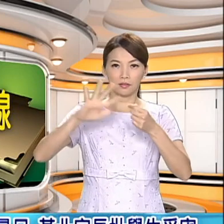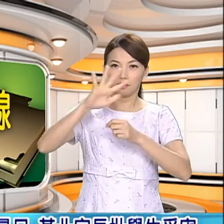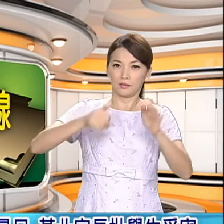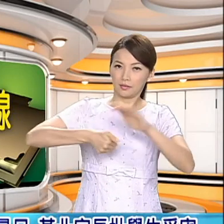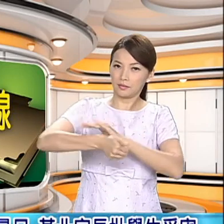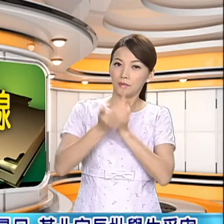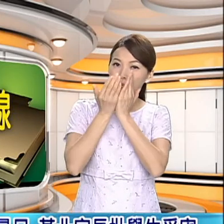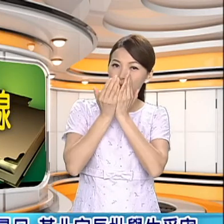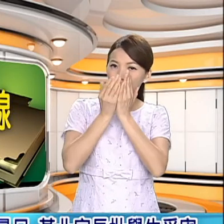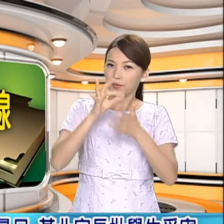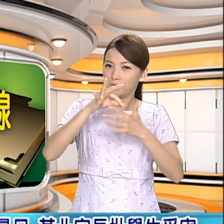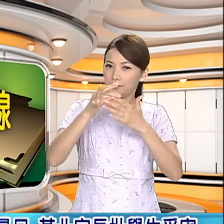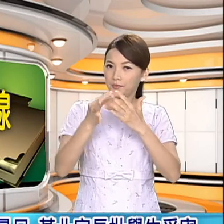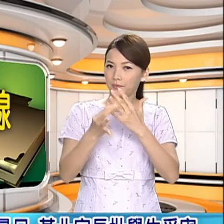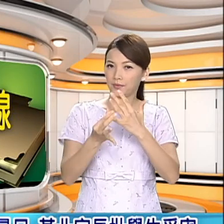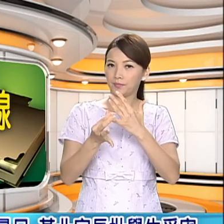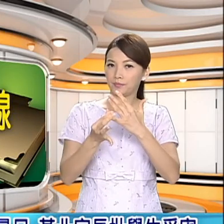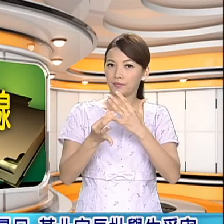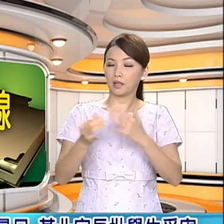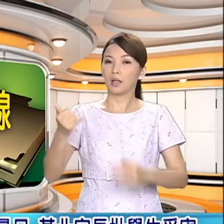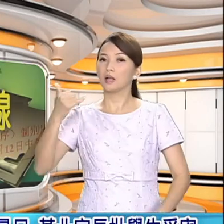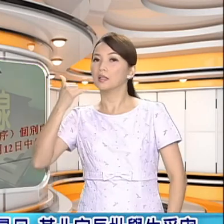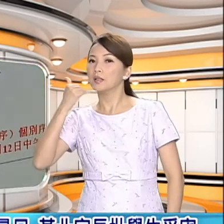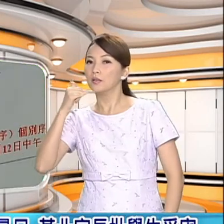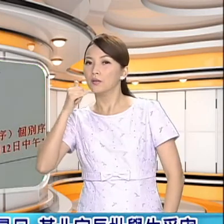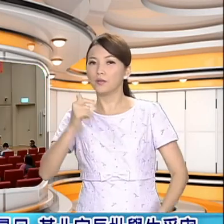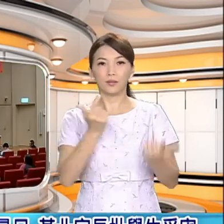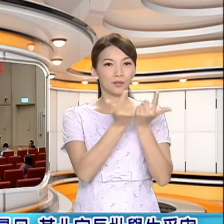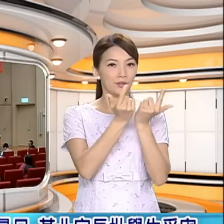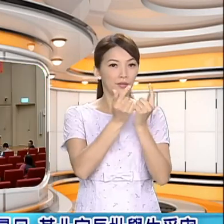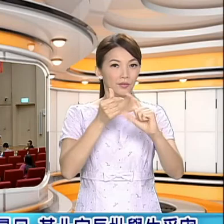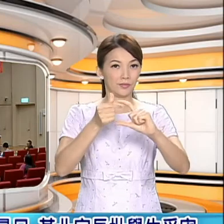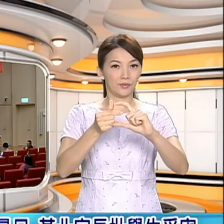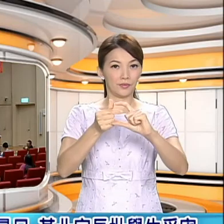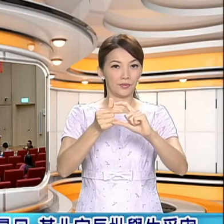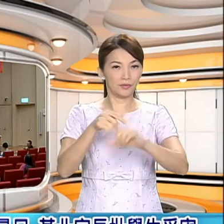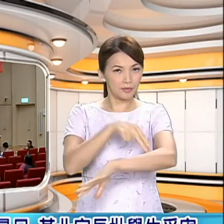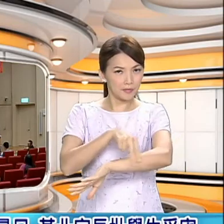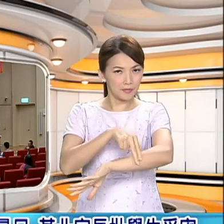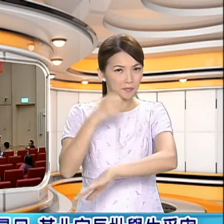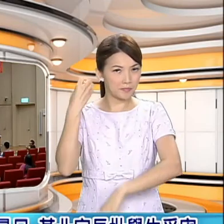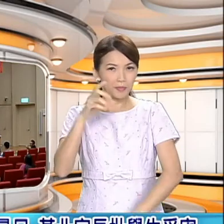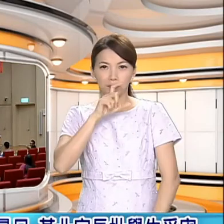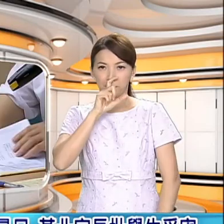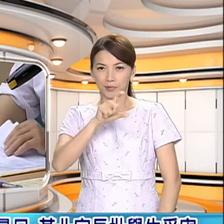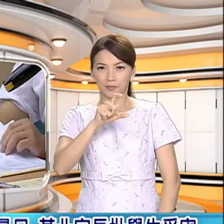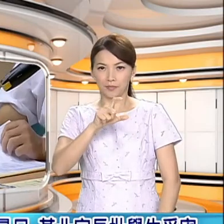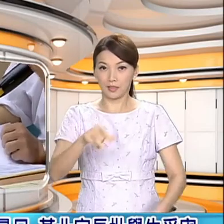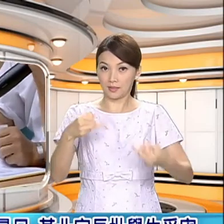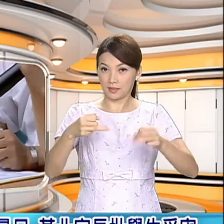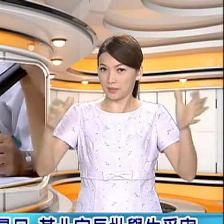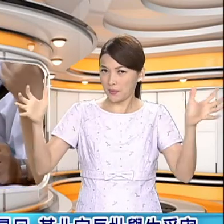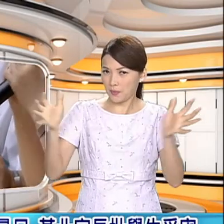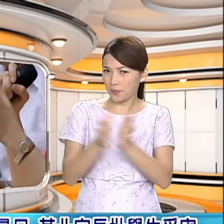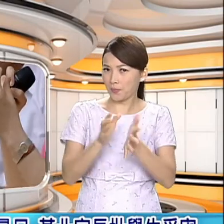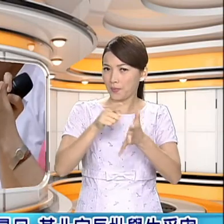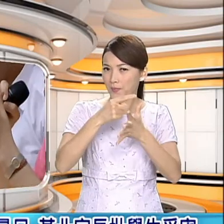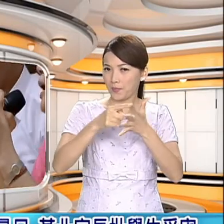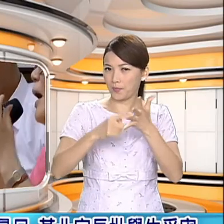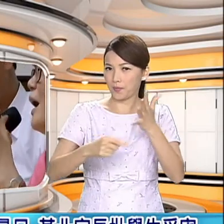明年的高中入学制度，基北区首度是推出了七级总积分方案。